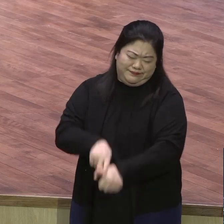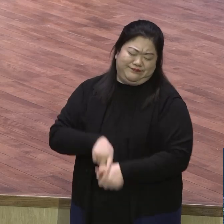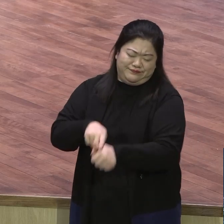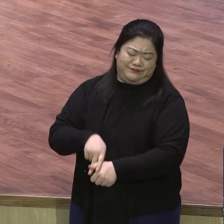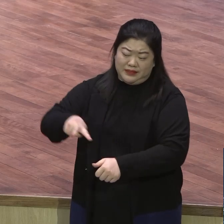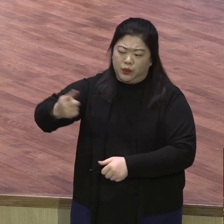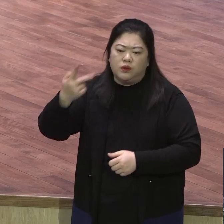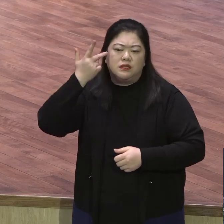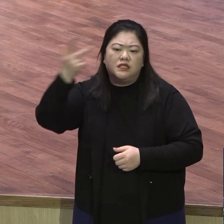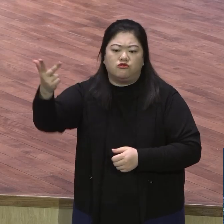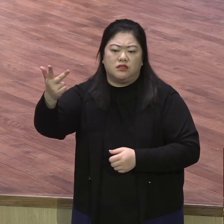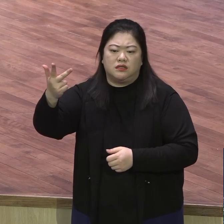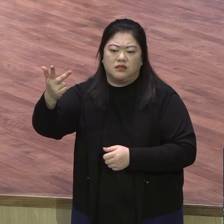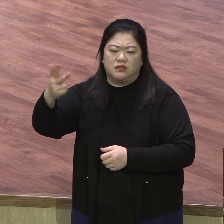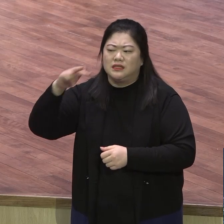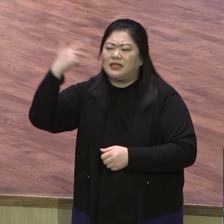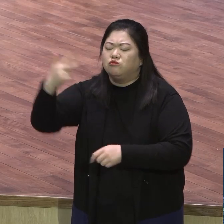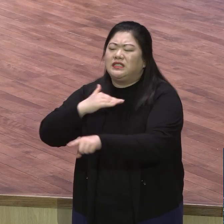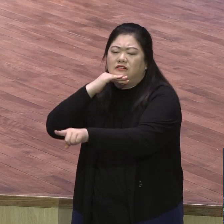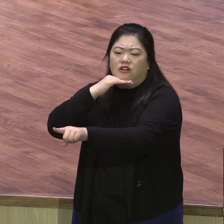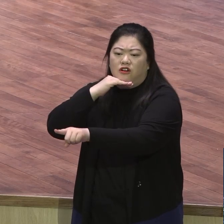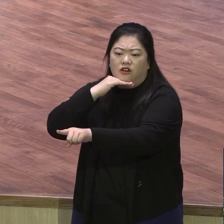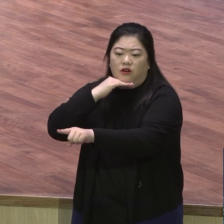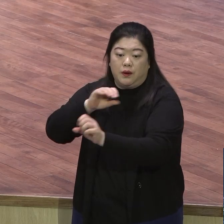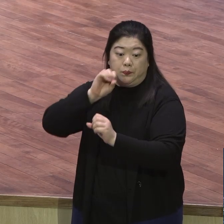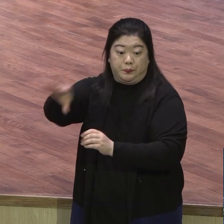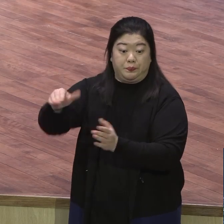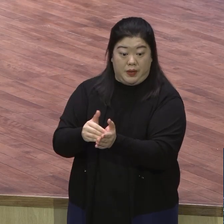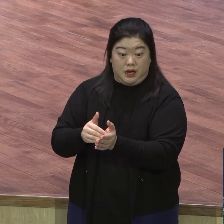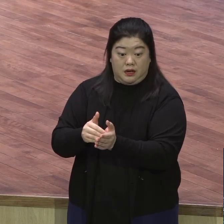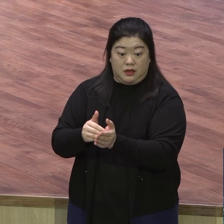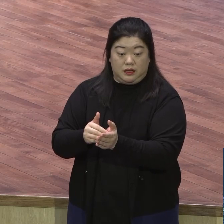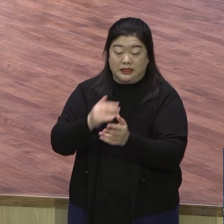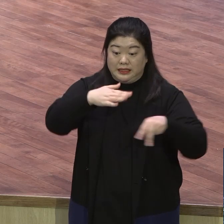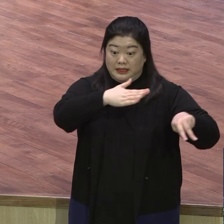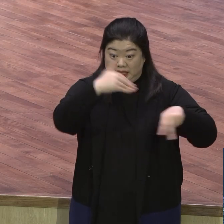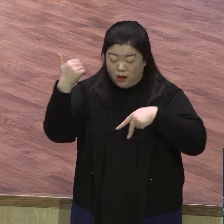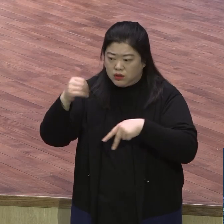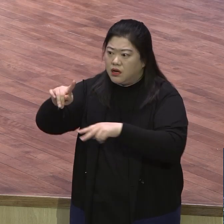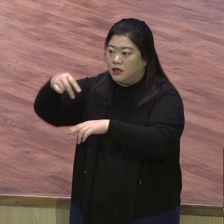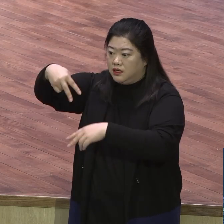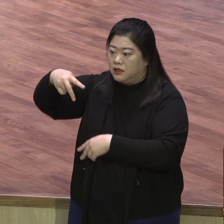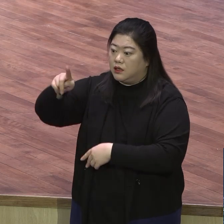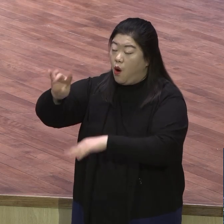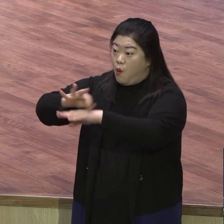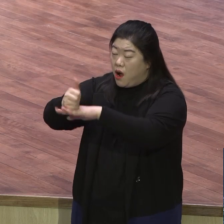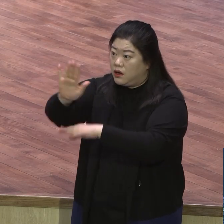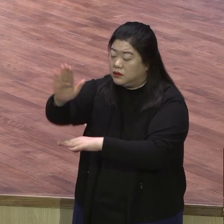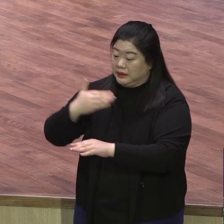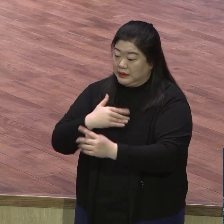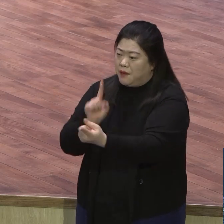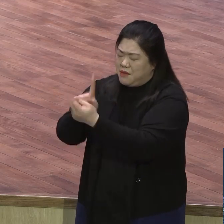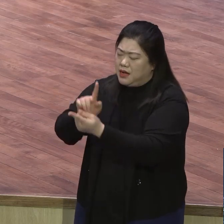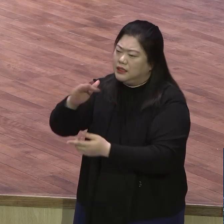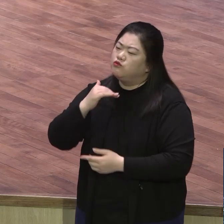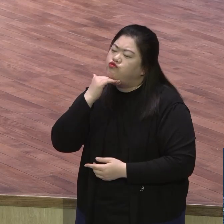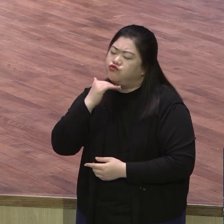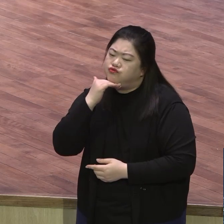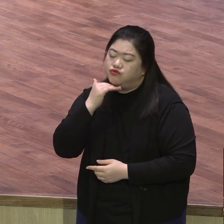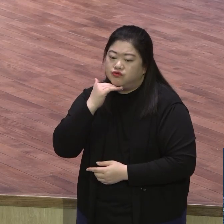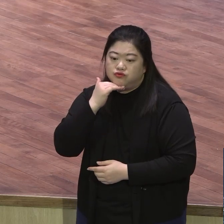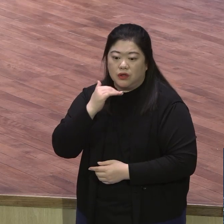그렇게 보이고 이스라엘 군대는 군대란 것도 없어요. 백성들이 모인고요. 이스라엘 백성들은 보니까